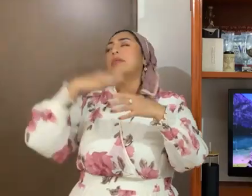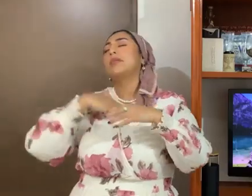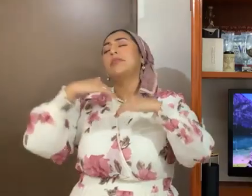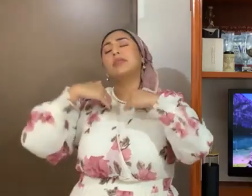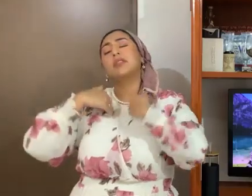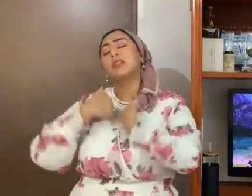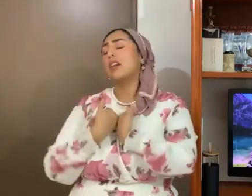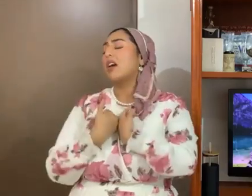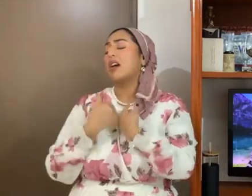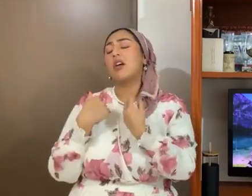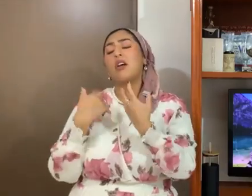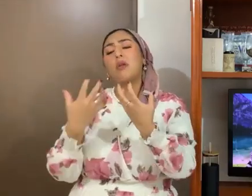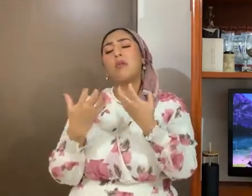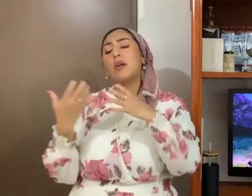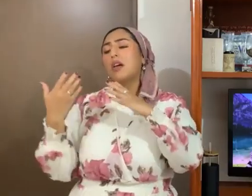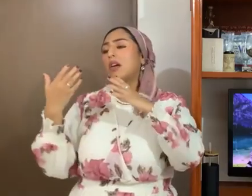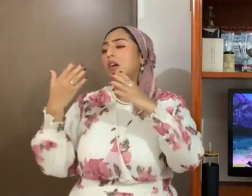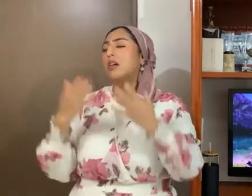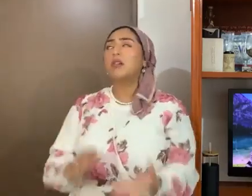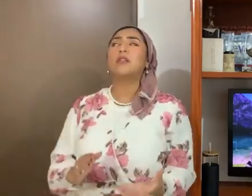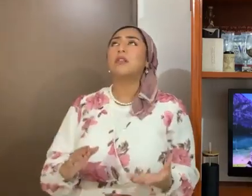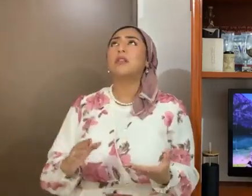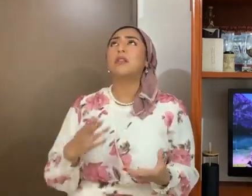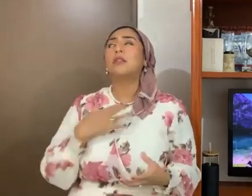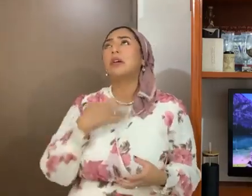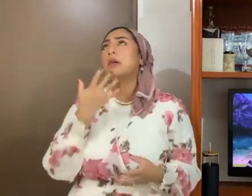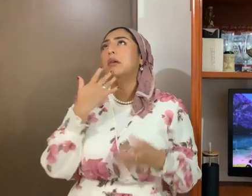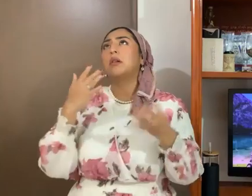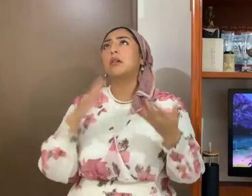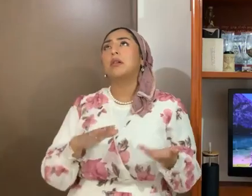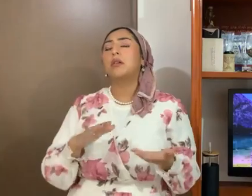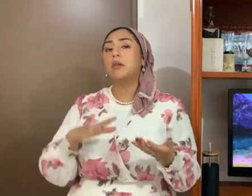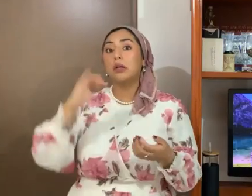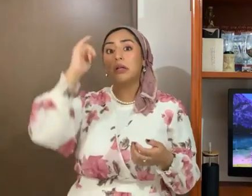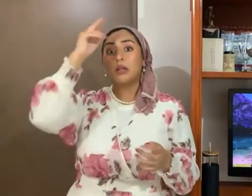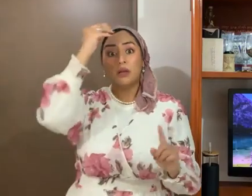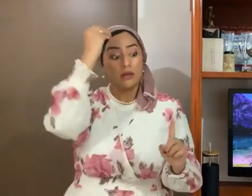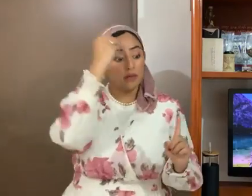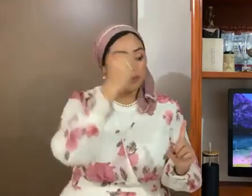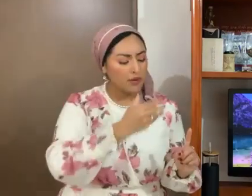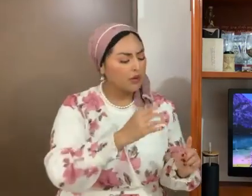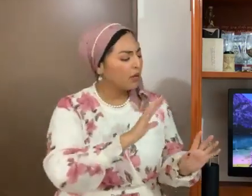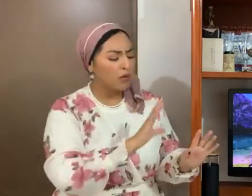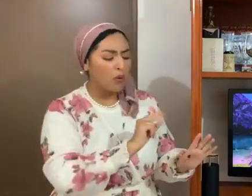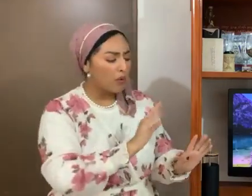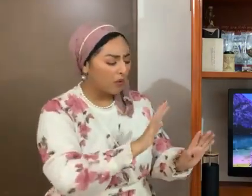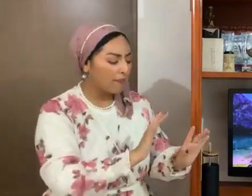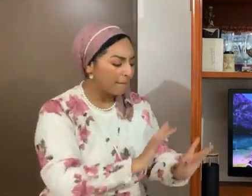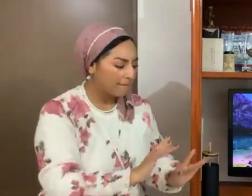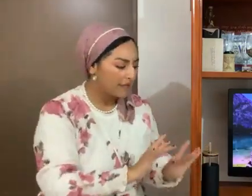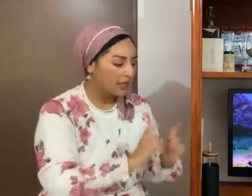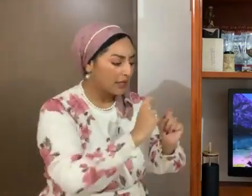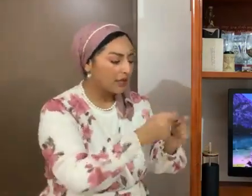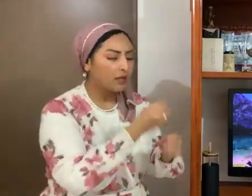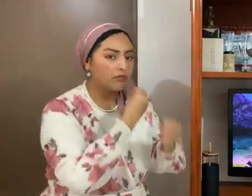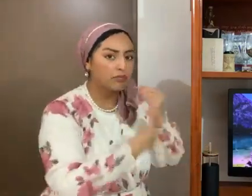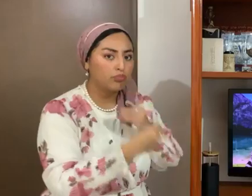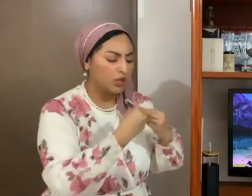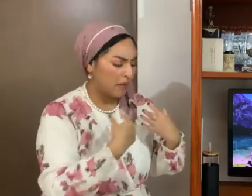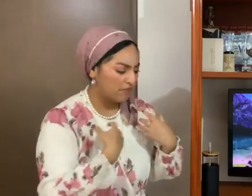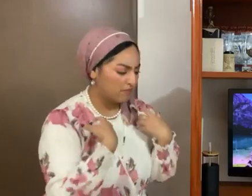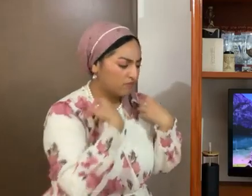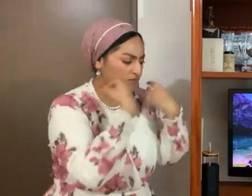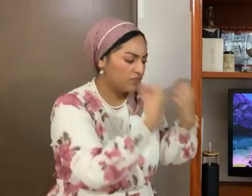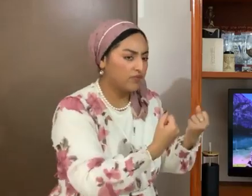estoy cansado, ya no quiero, prefiero morir. Y entonces Yahweh lo consoló, lo alimentó y lo